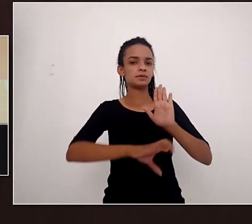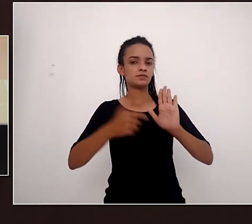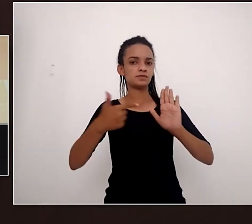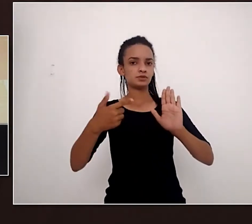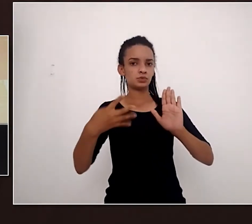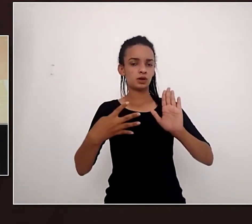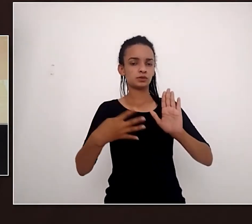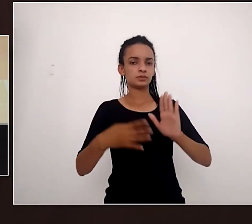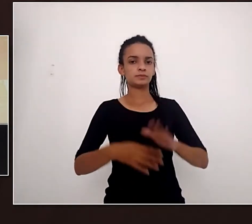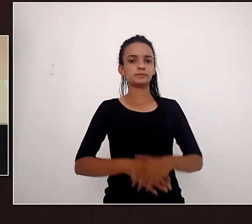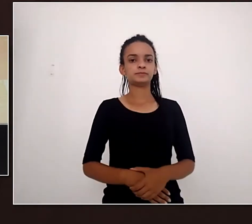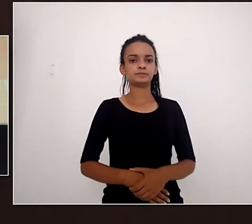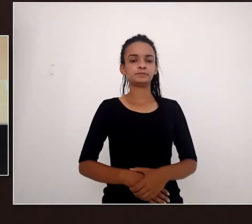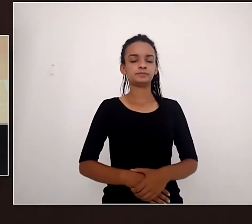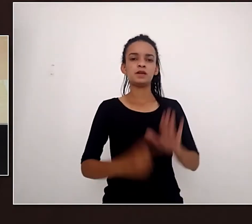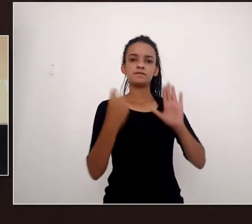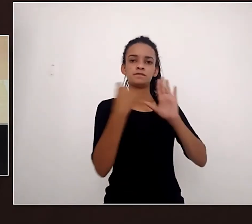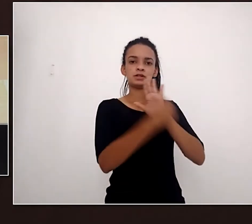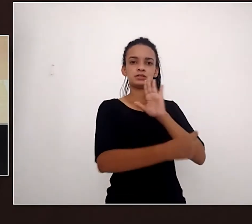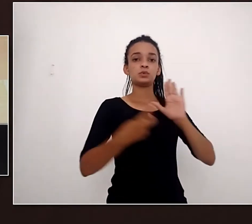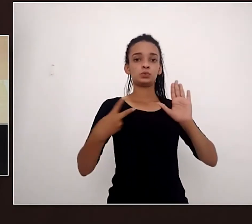Mateus 24, versículo 2.